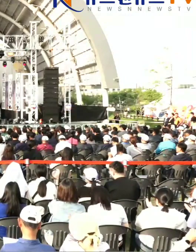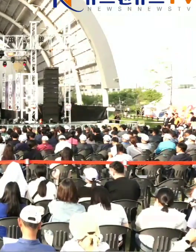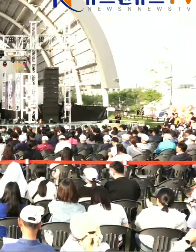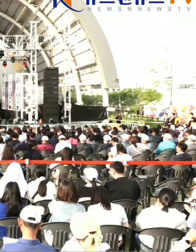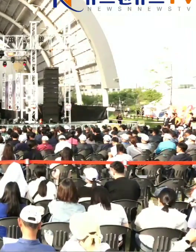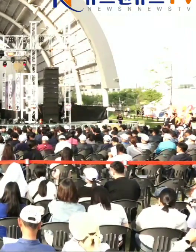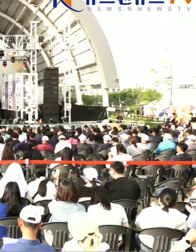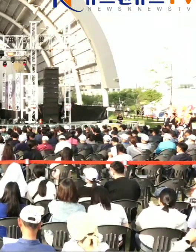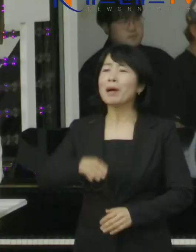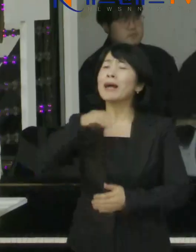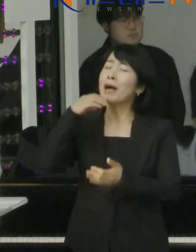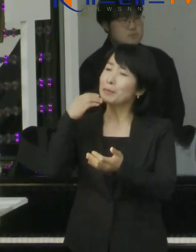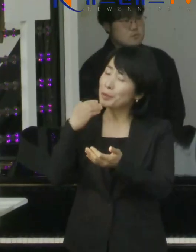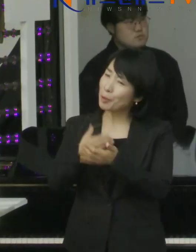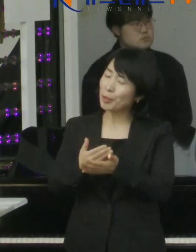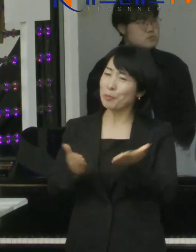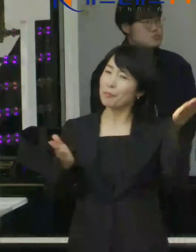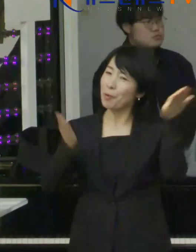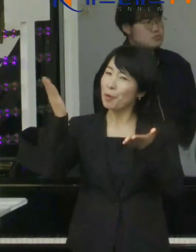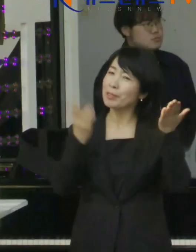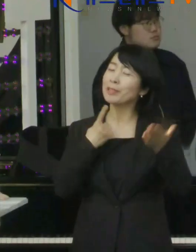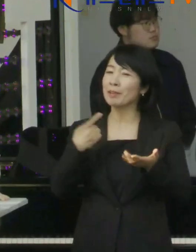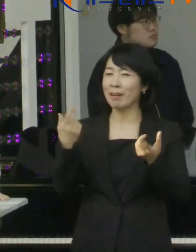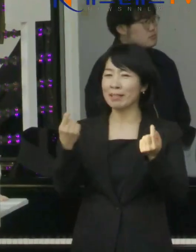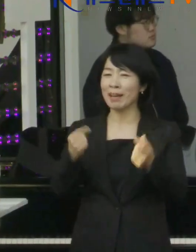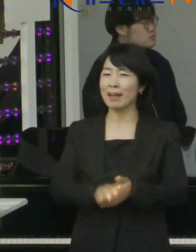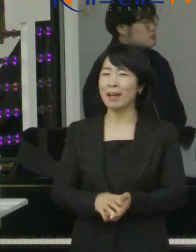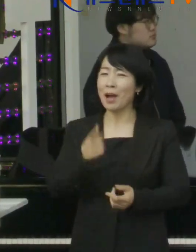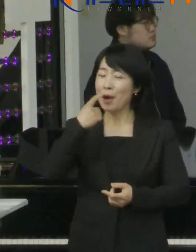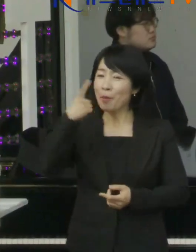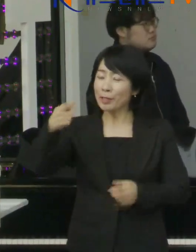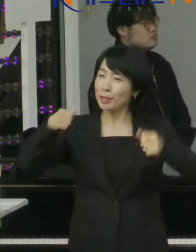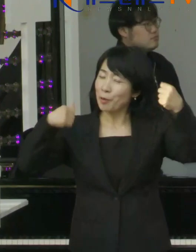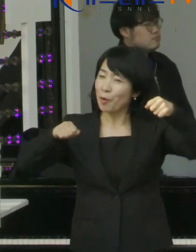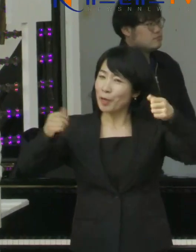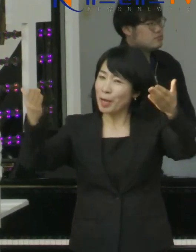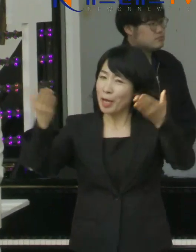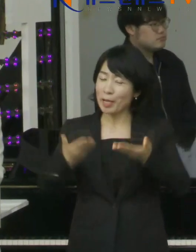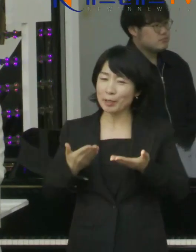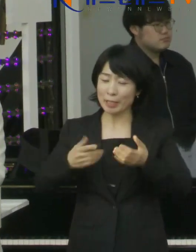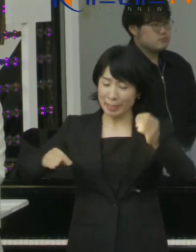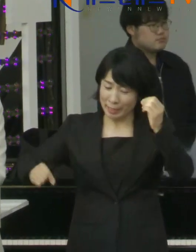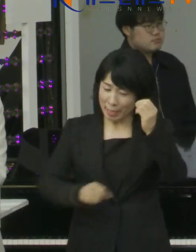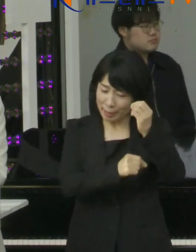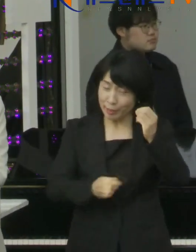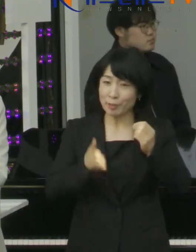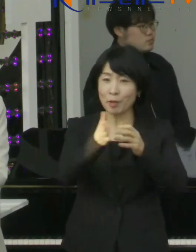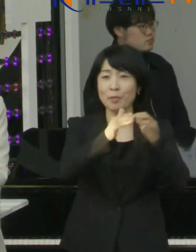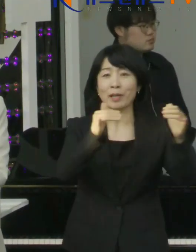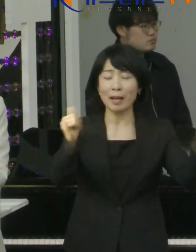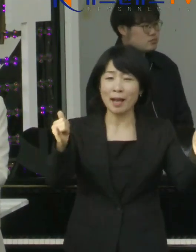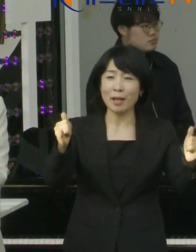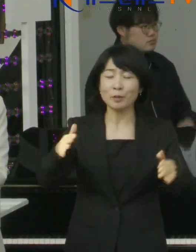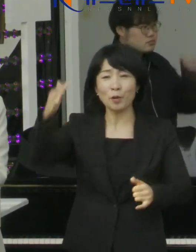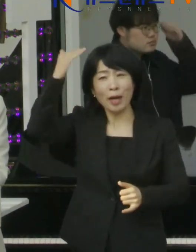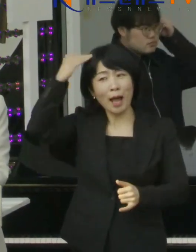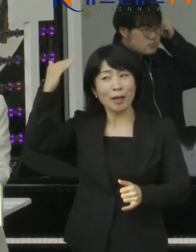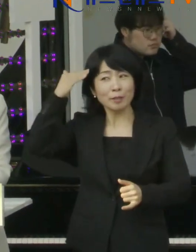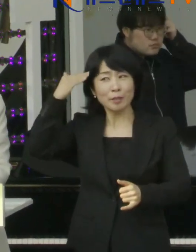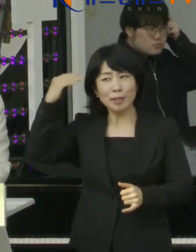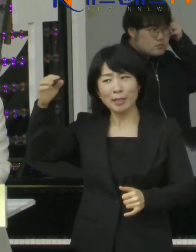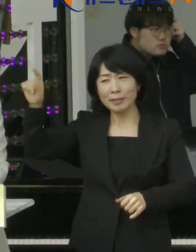네, 정말 감동적인 퍼포먼스였습니다. 멋진 공연을 해주신 첼리스트 송영훈님과 또 대한민국